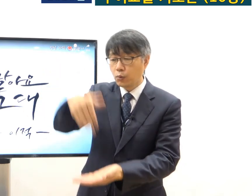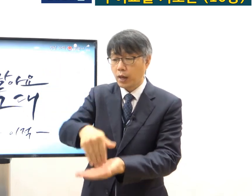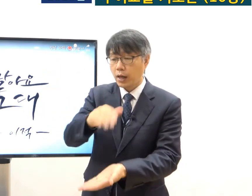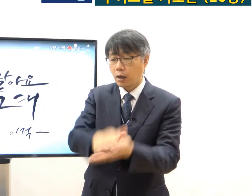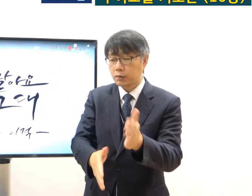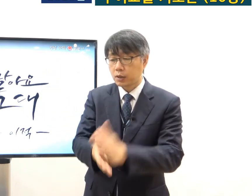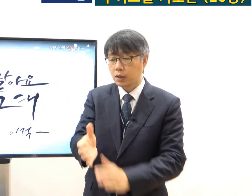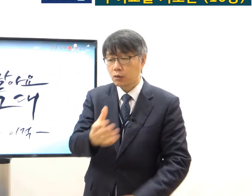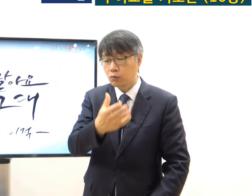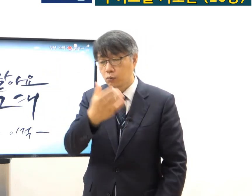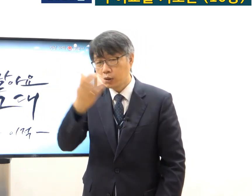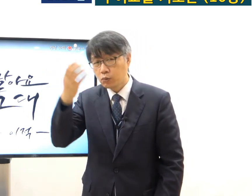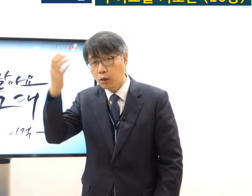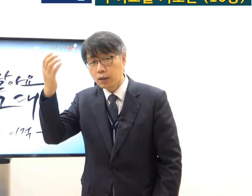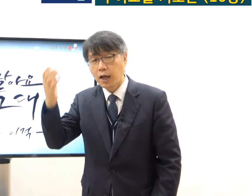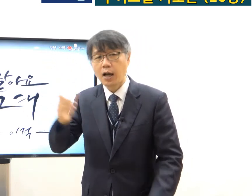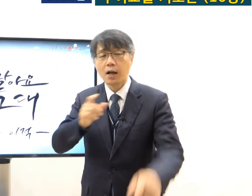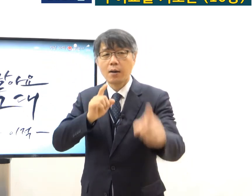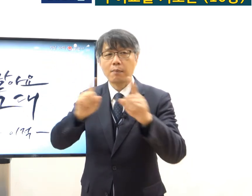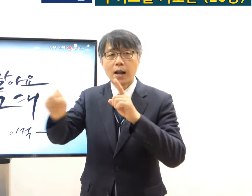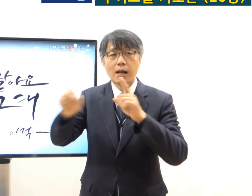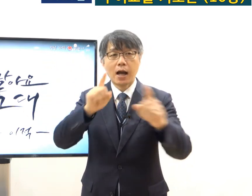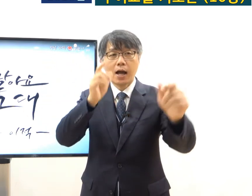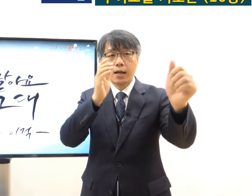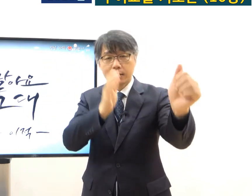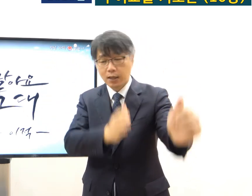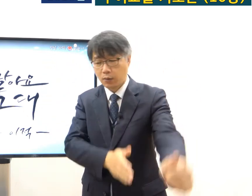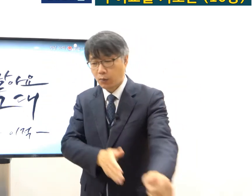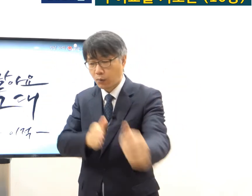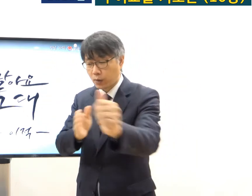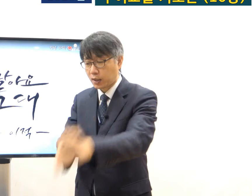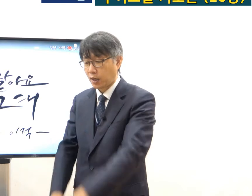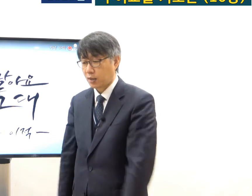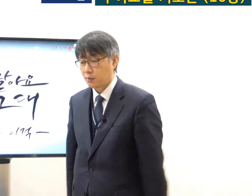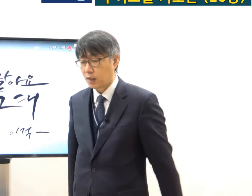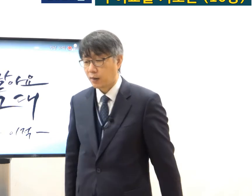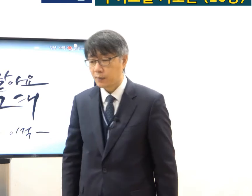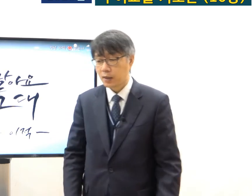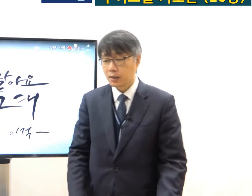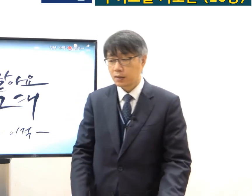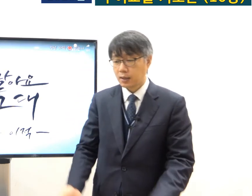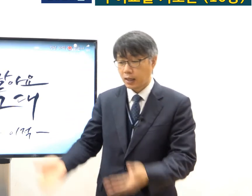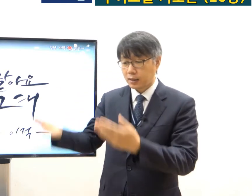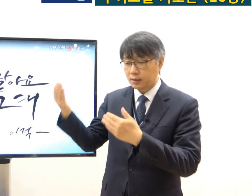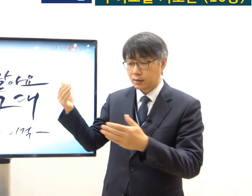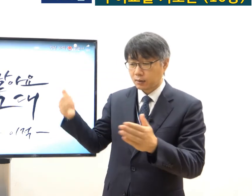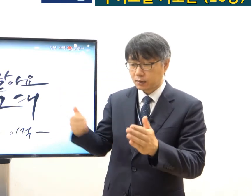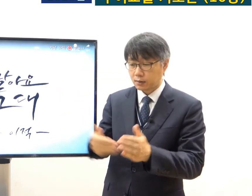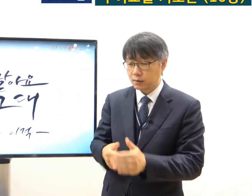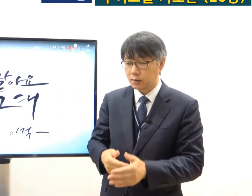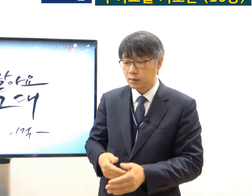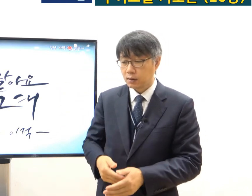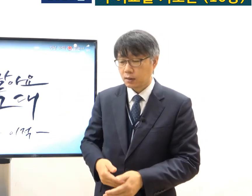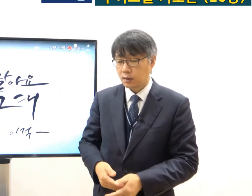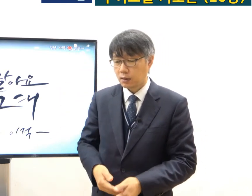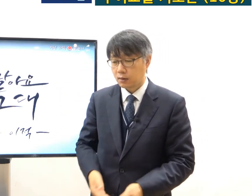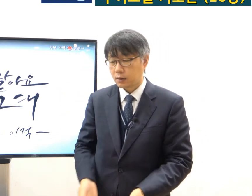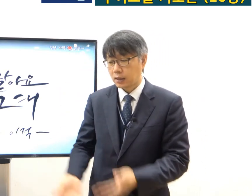후회 없이 꿈을 꾸었다. 말하세요. 이렇게 하겠습니다. 지나간 것은